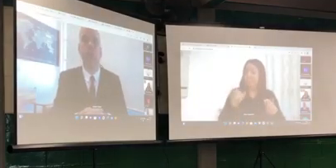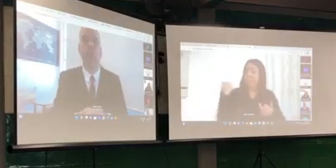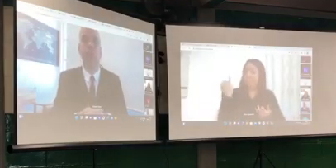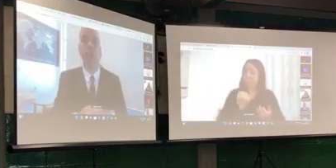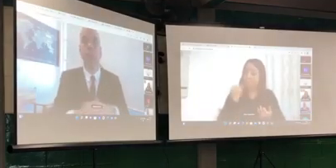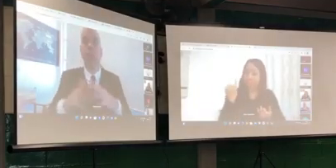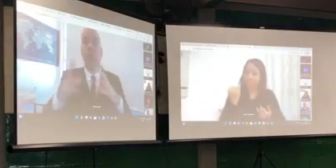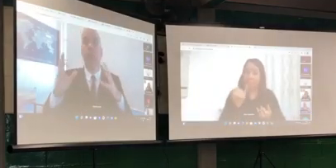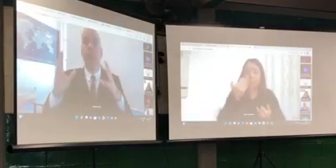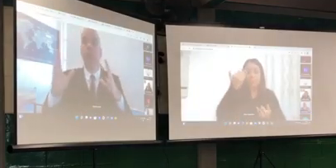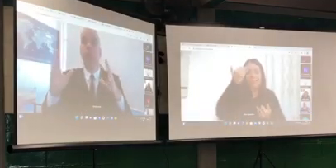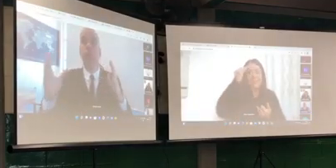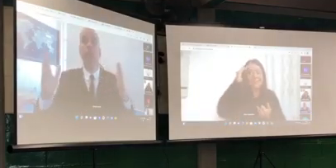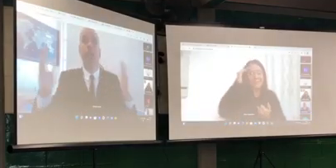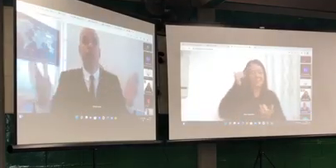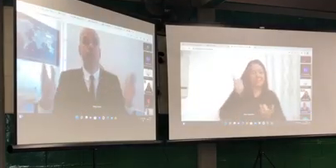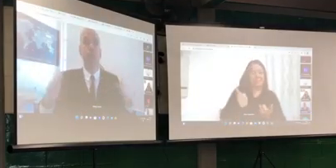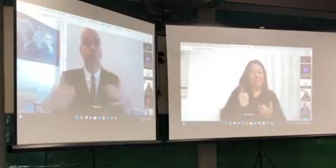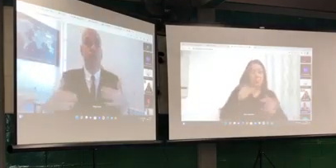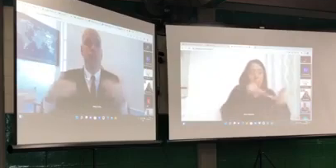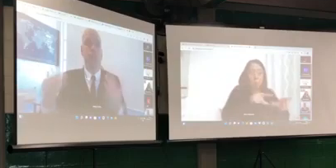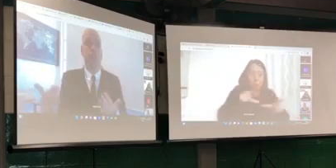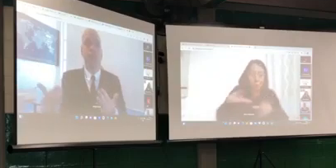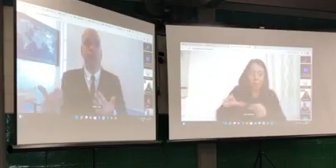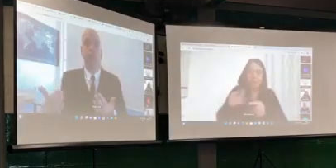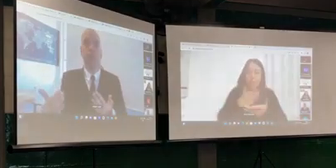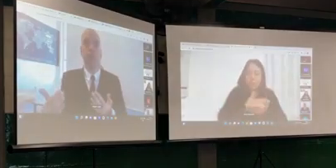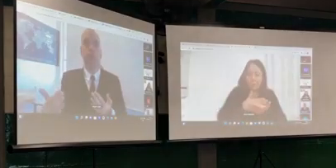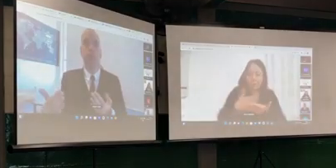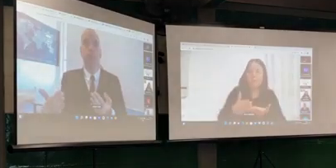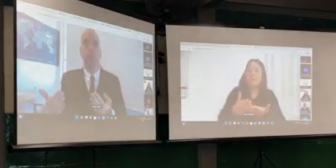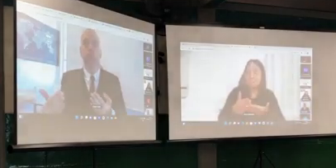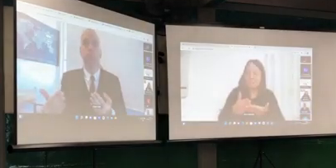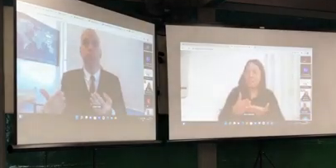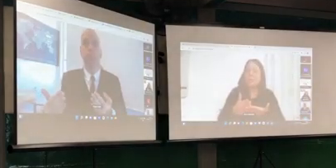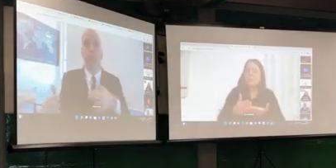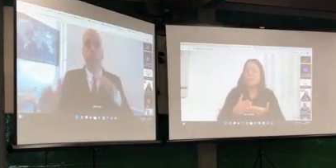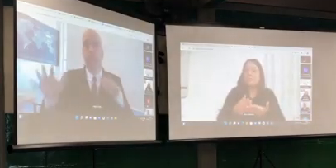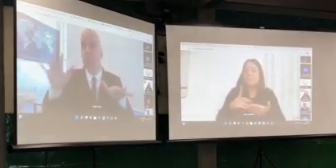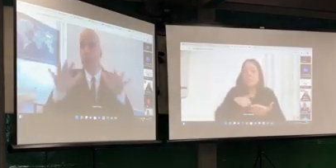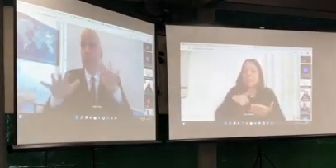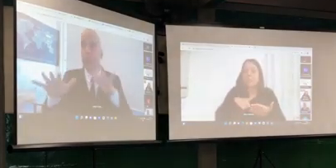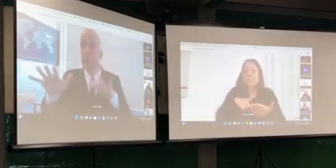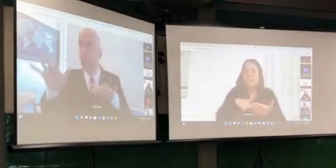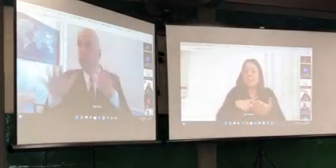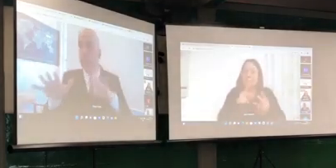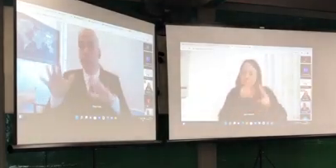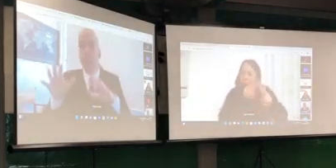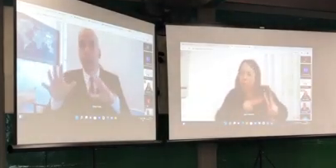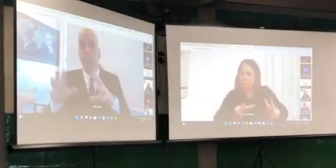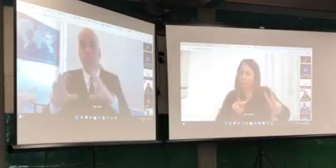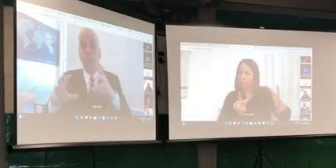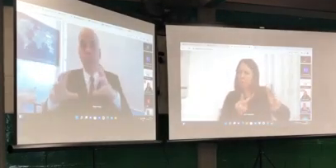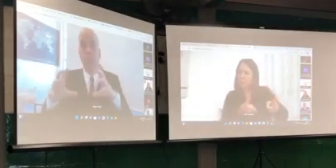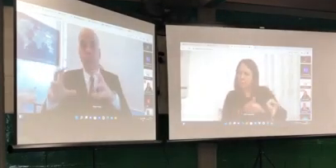vocês entendam, né? Os locais, a gente começa a ter os olhos, assim, começa a notar que as coisas